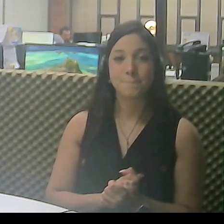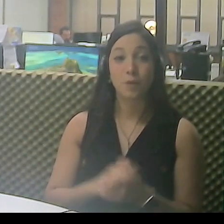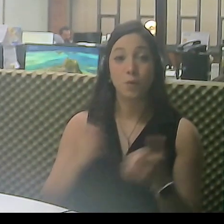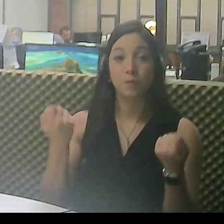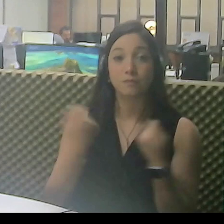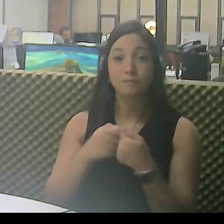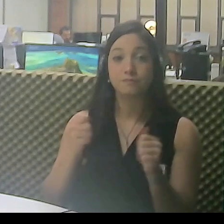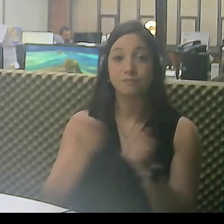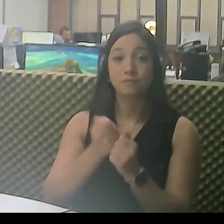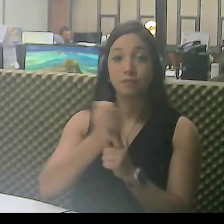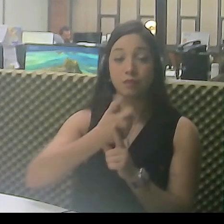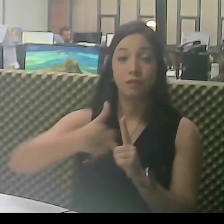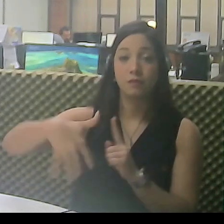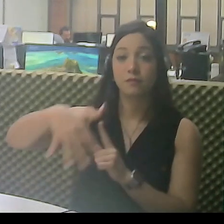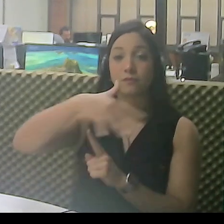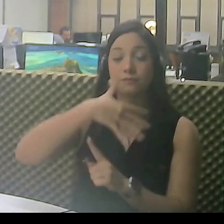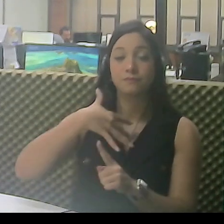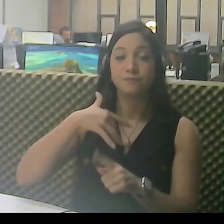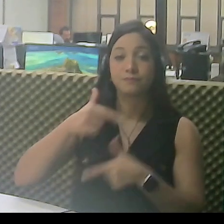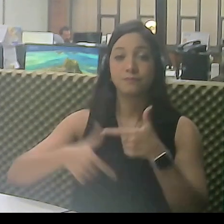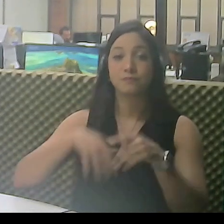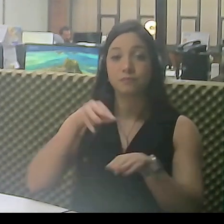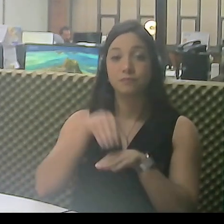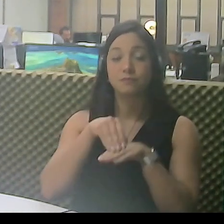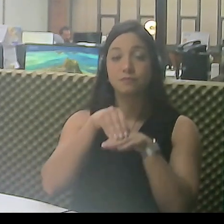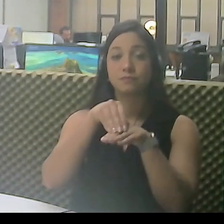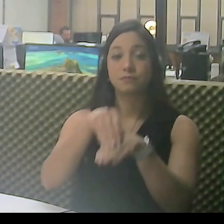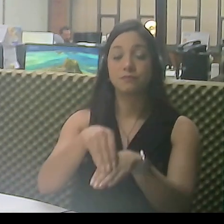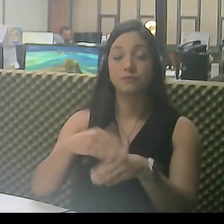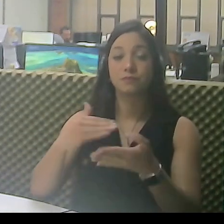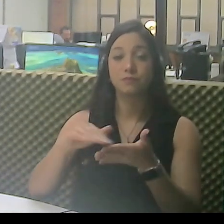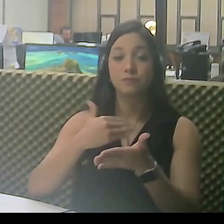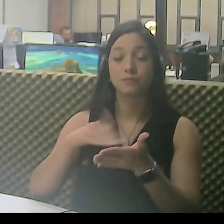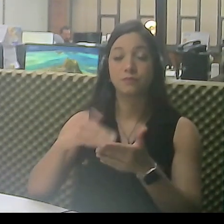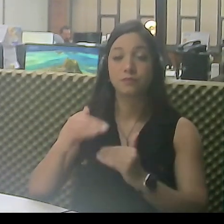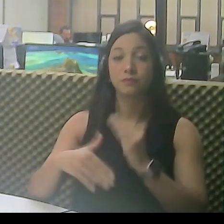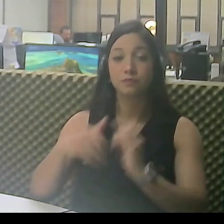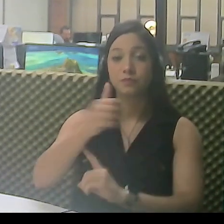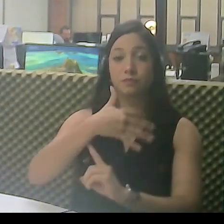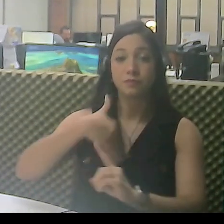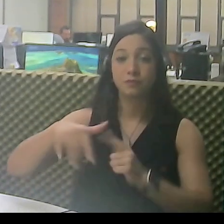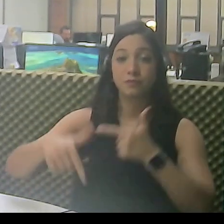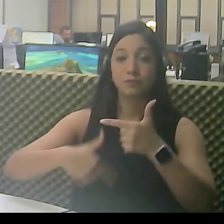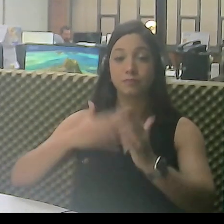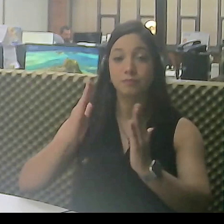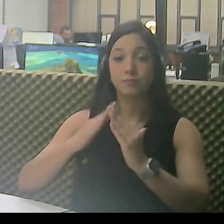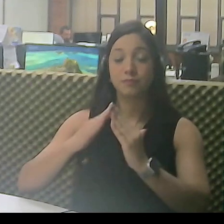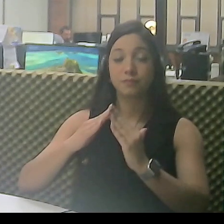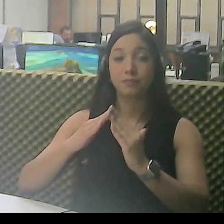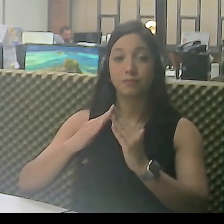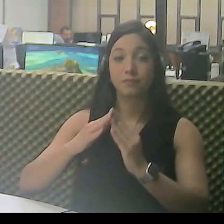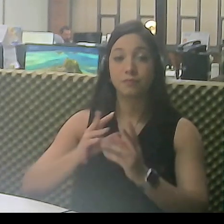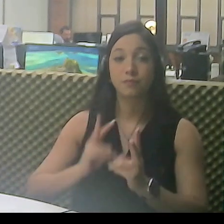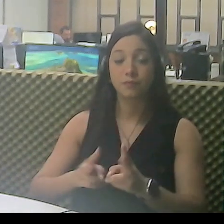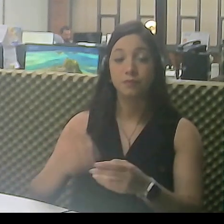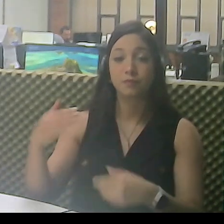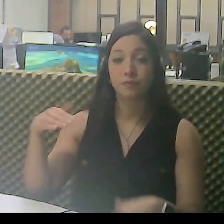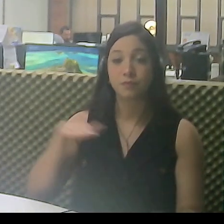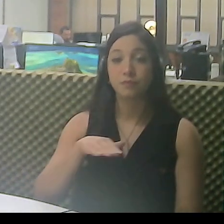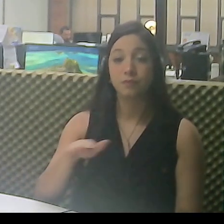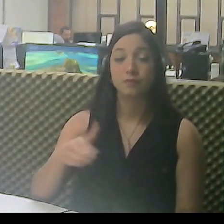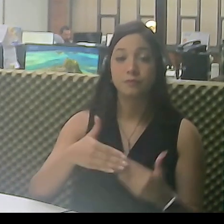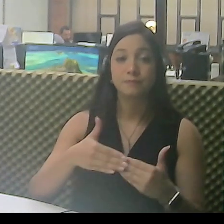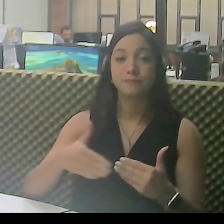Busão Social. O serviço itinerante da Secretaria Municipal de Desenvolvimento Social, Trabalho e Habitação segue estacionado a partir